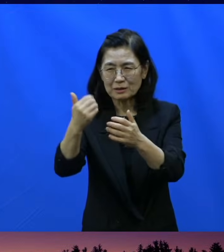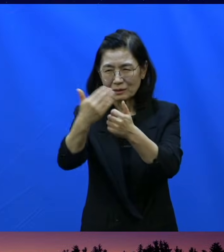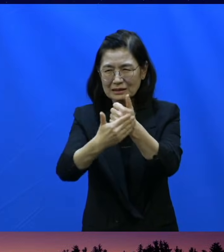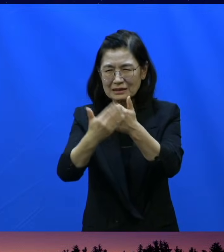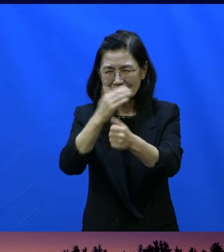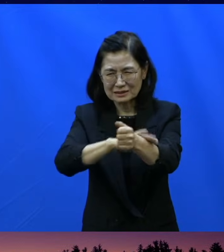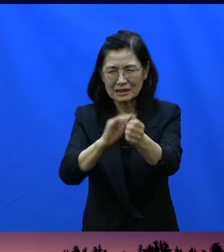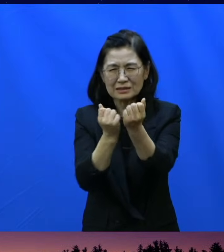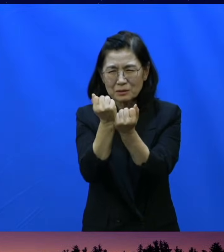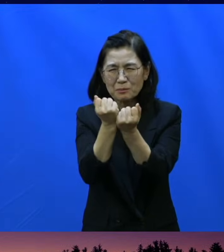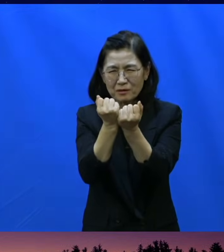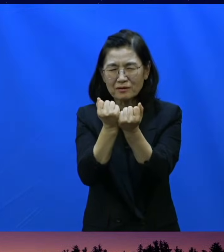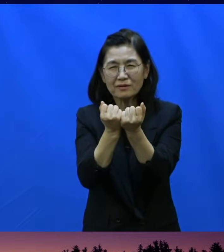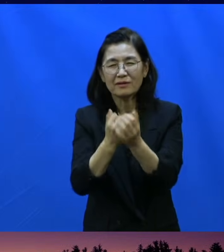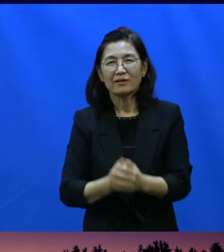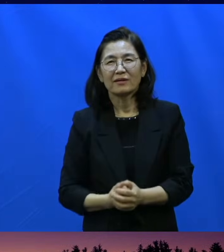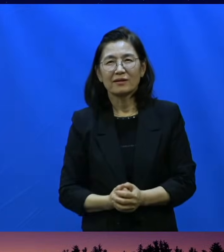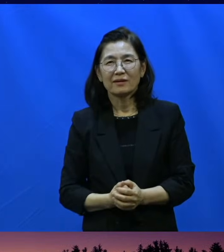때도 했습니다만은